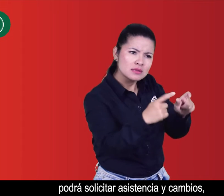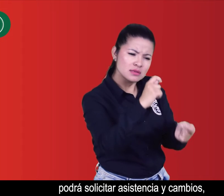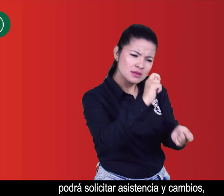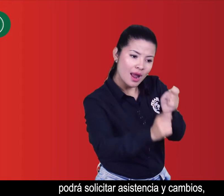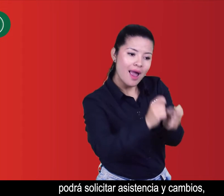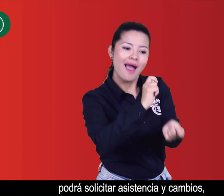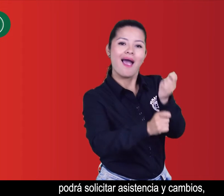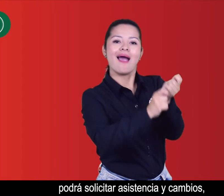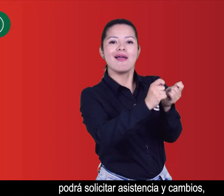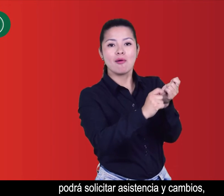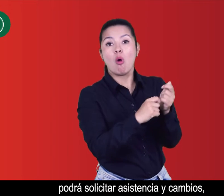y cambios,